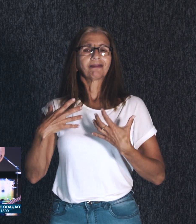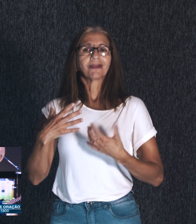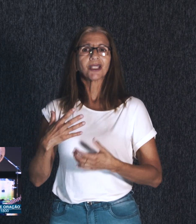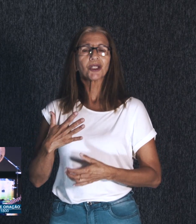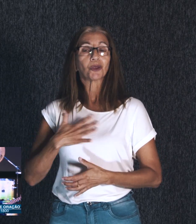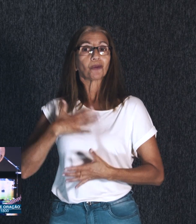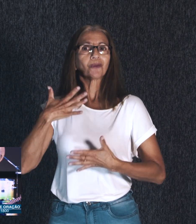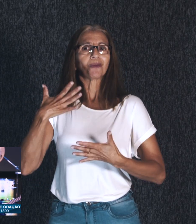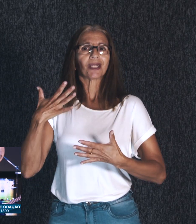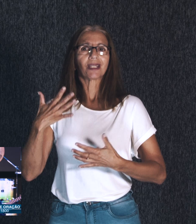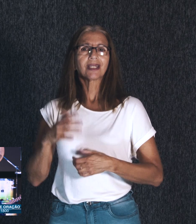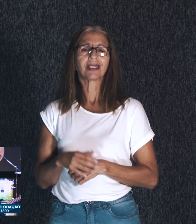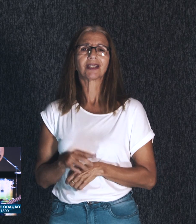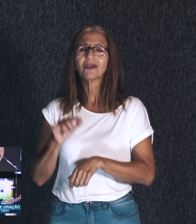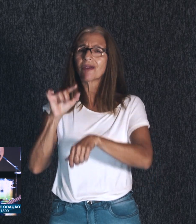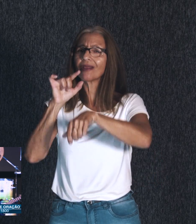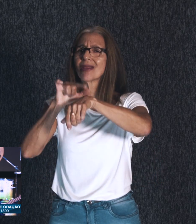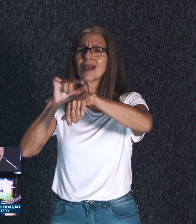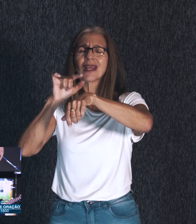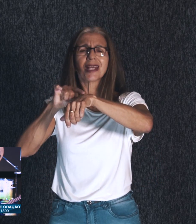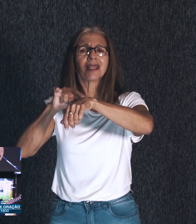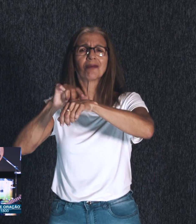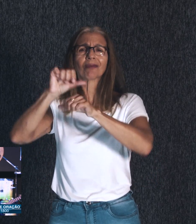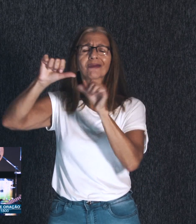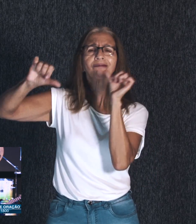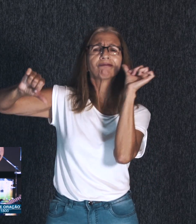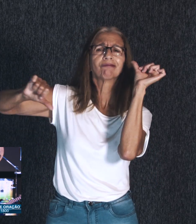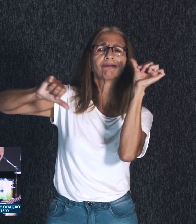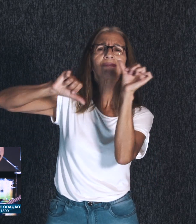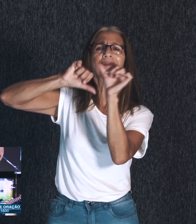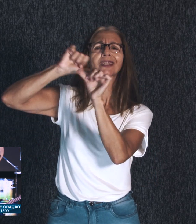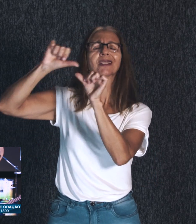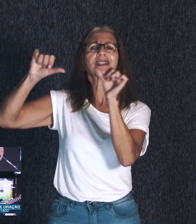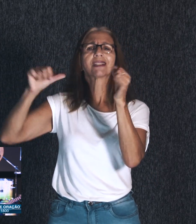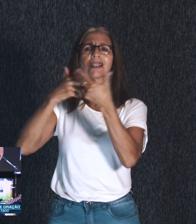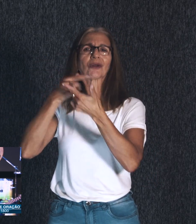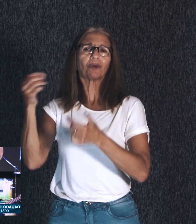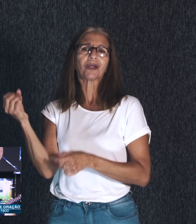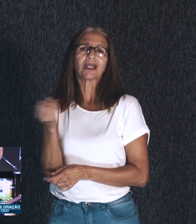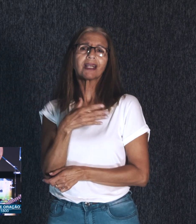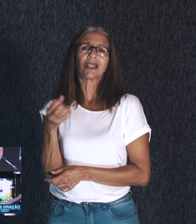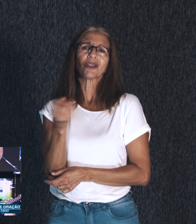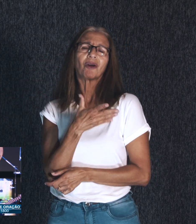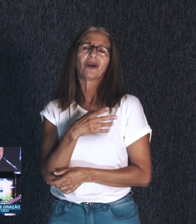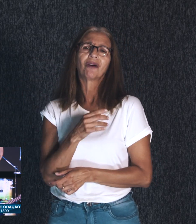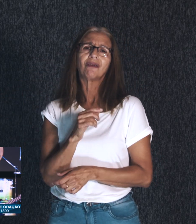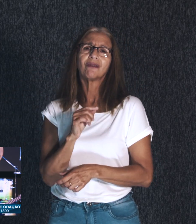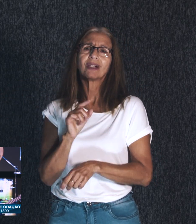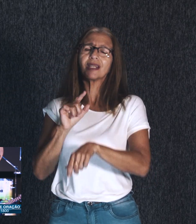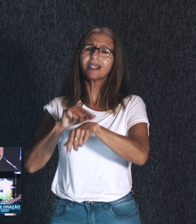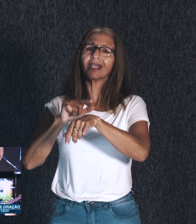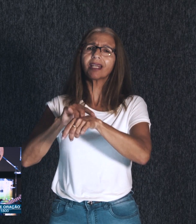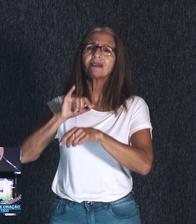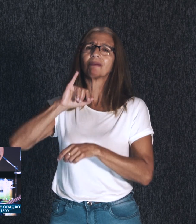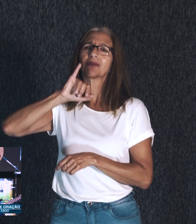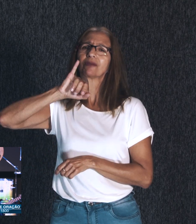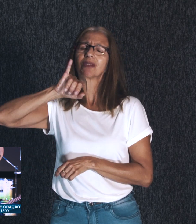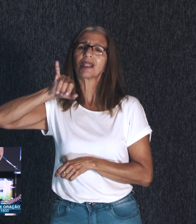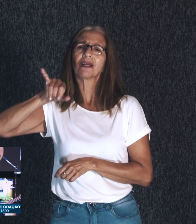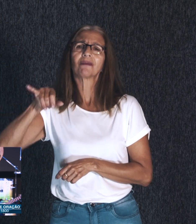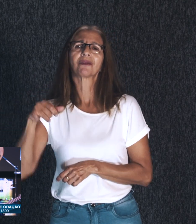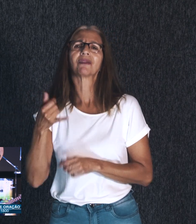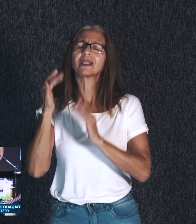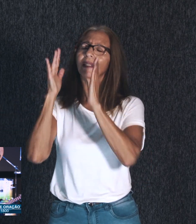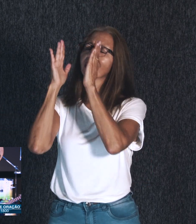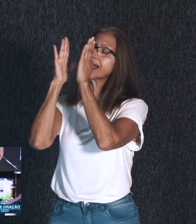vida. Um tempo de mais intimidade com o Senhor. É tempo de buscarmos ao Senhor.